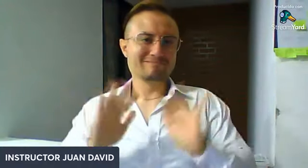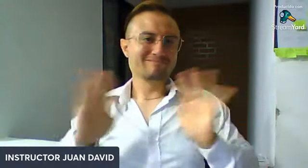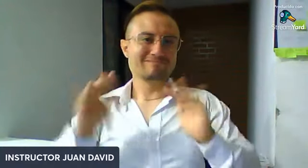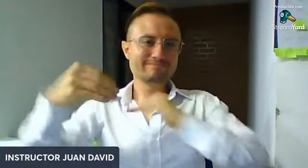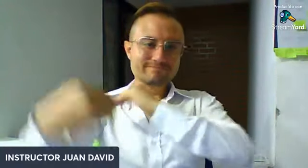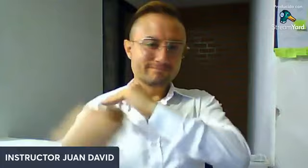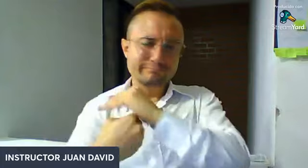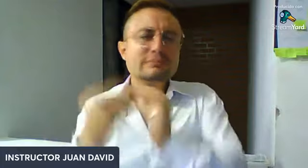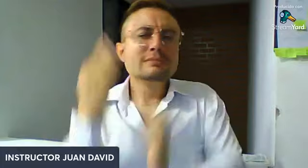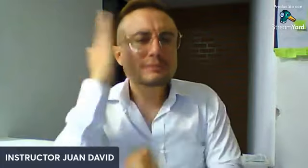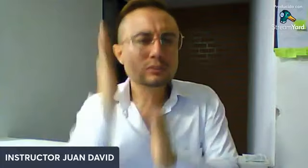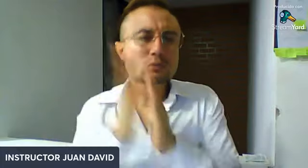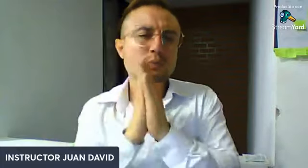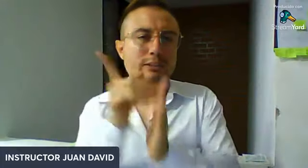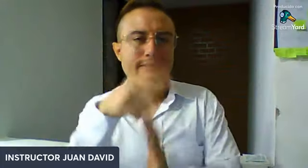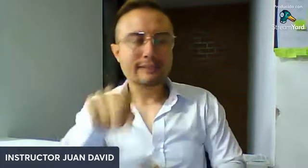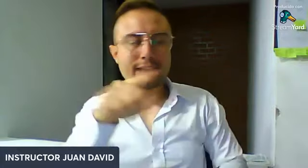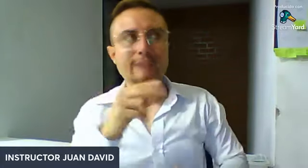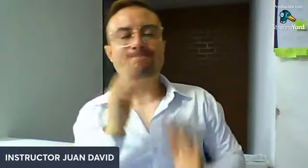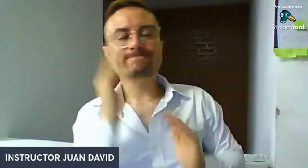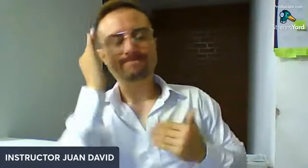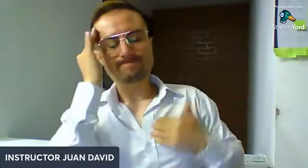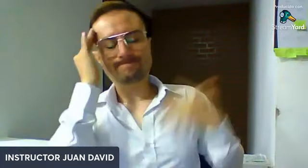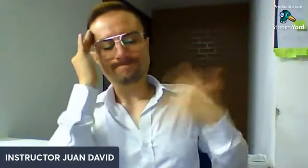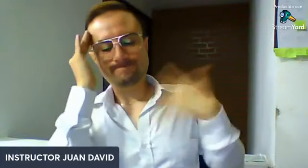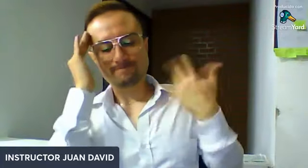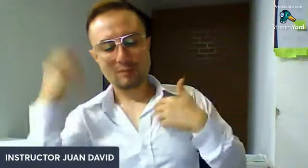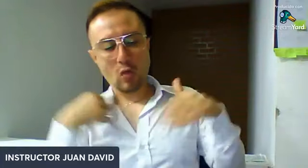poco la gente, no entraron. Y pues esto se debe a que como